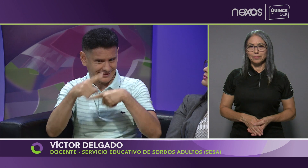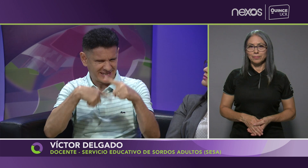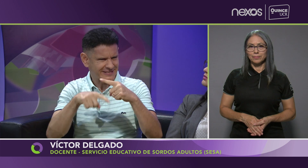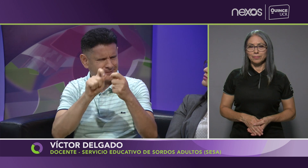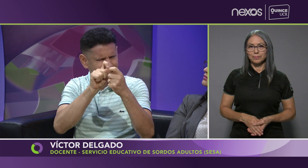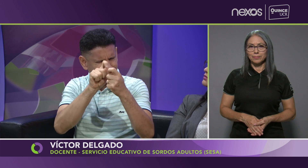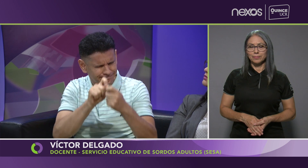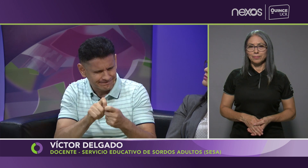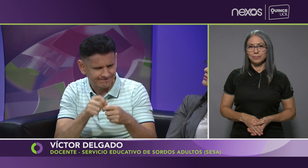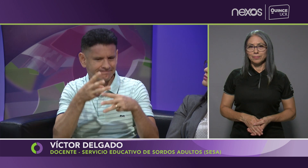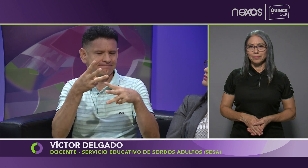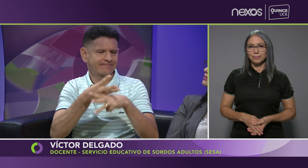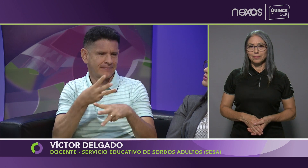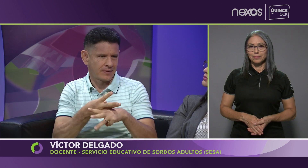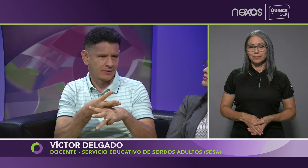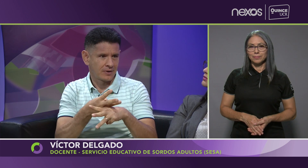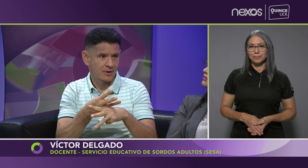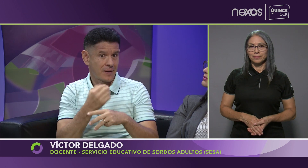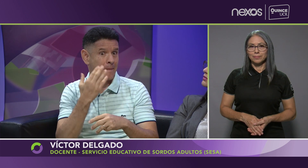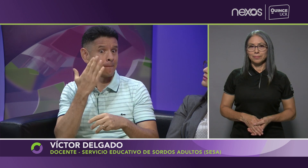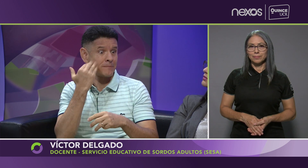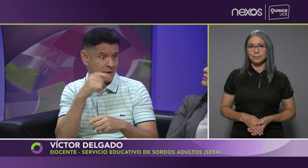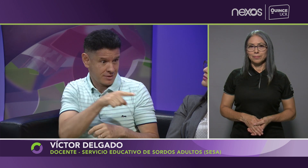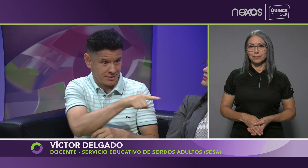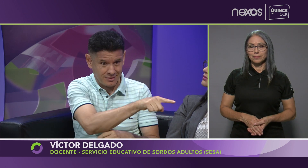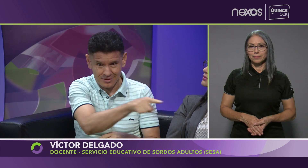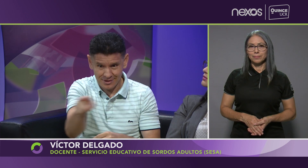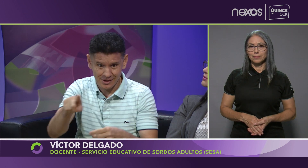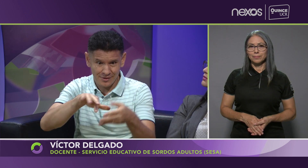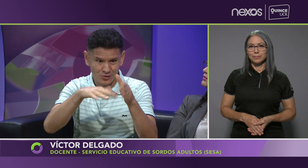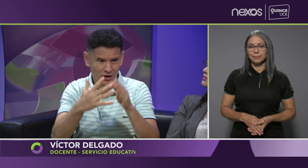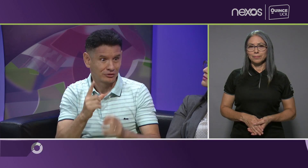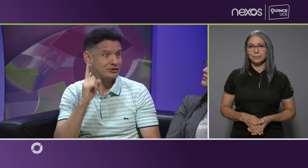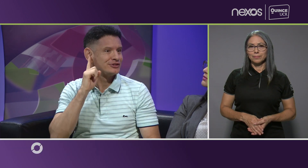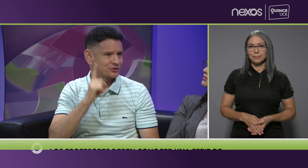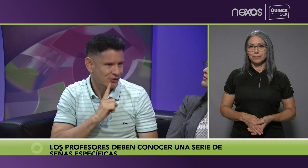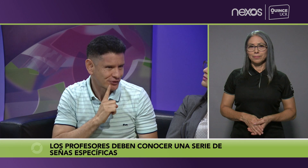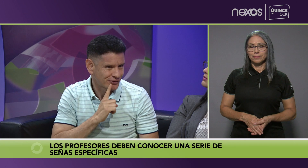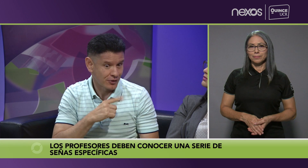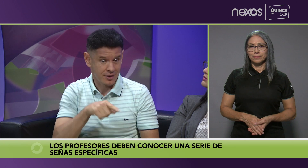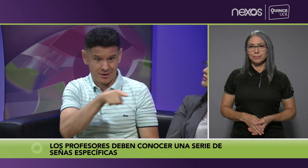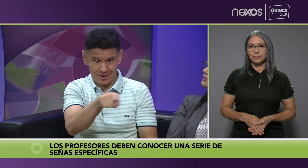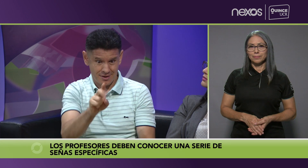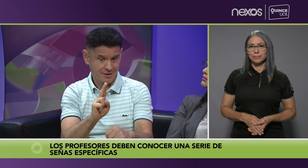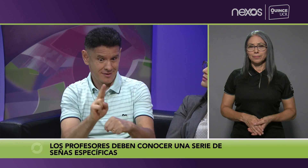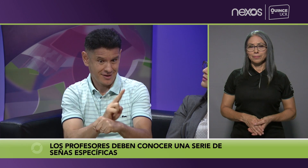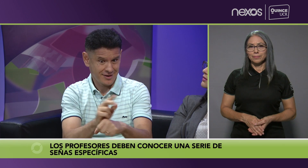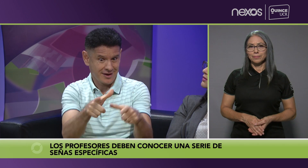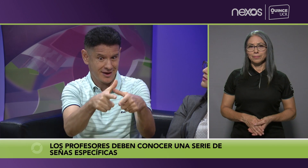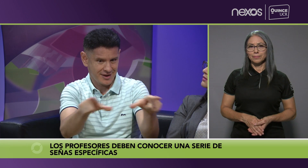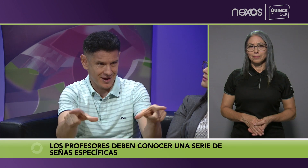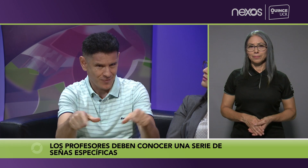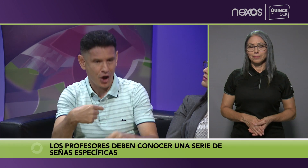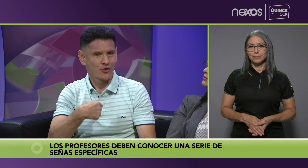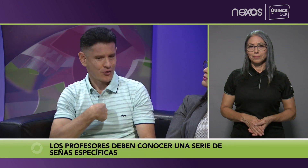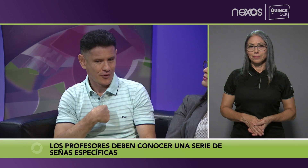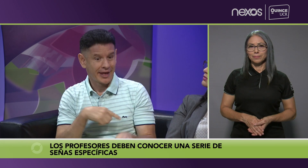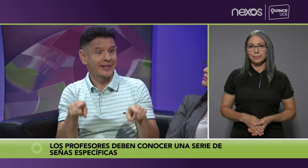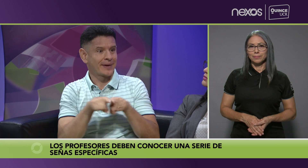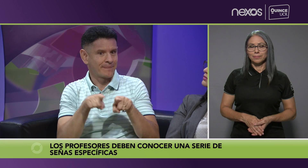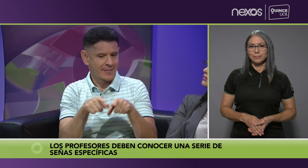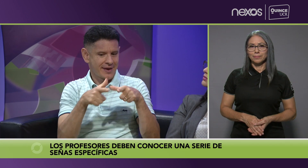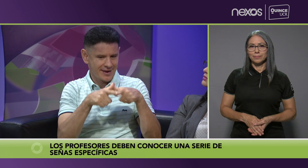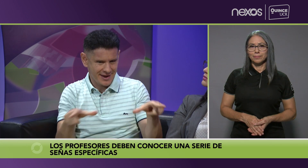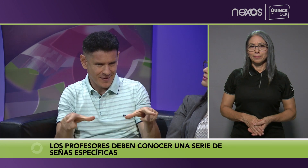deben conocer una serie de señas específicas de la matemática. Y los estudiantes sordos deben usar